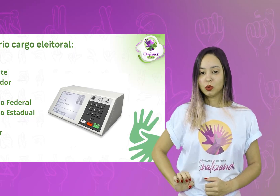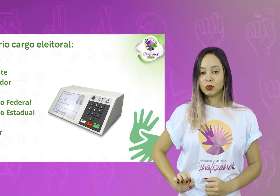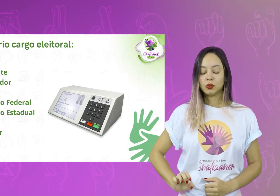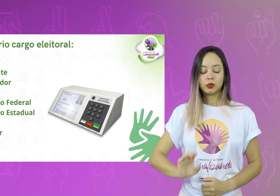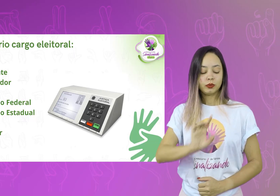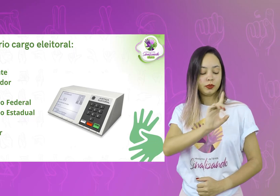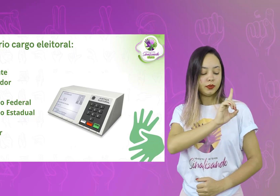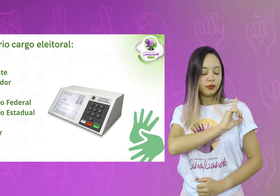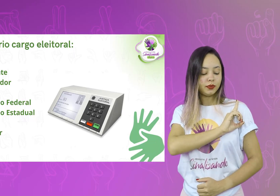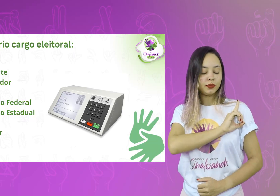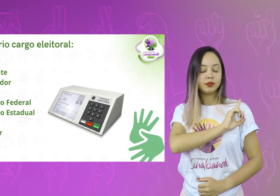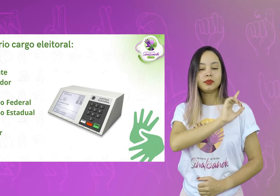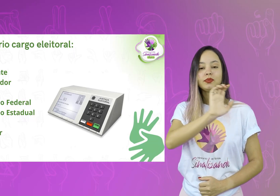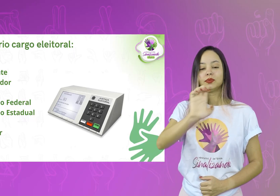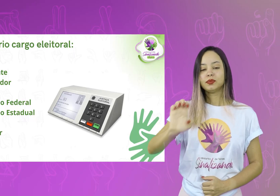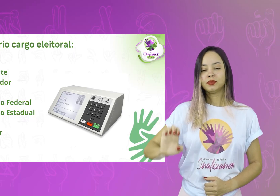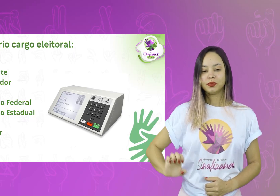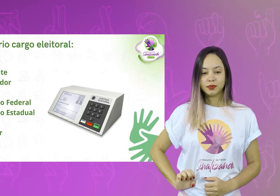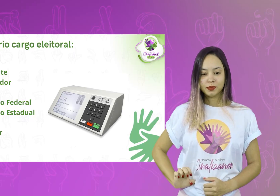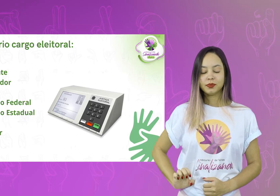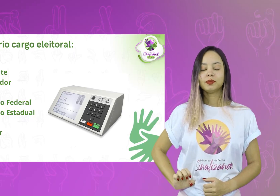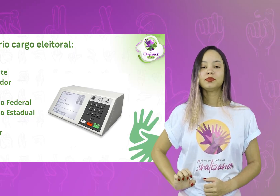estadual,